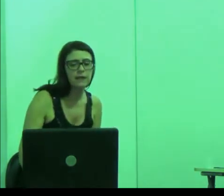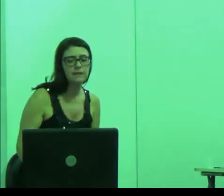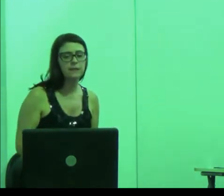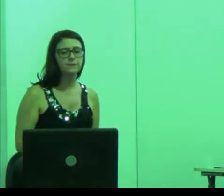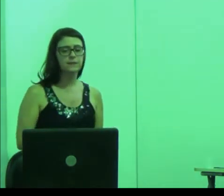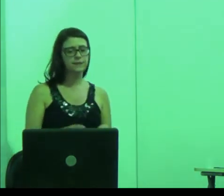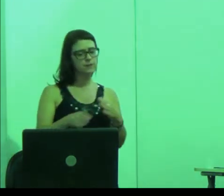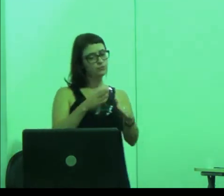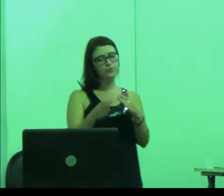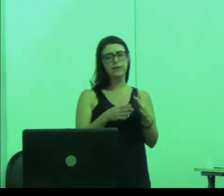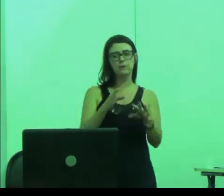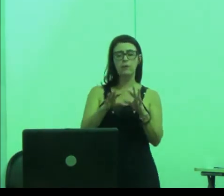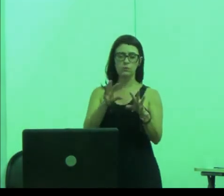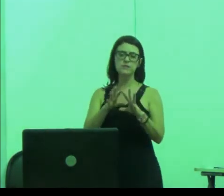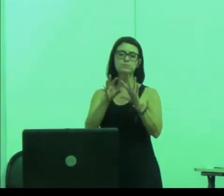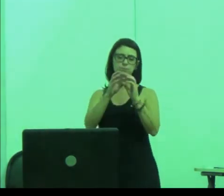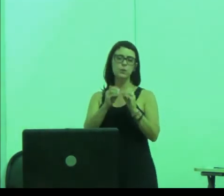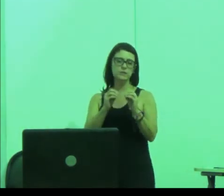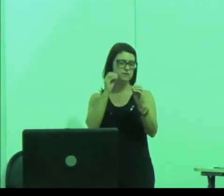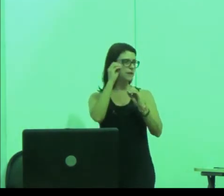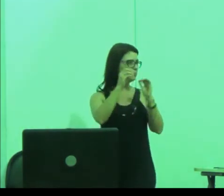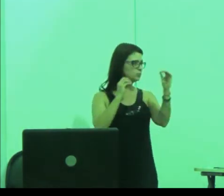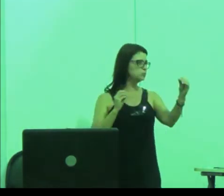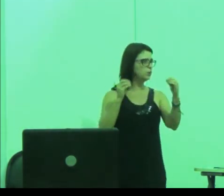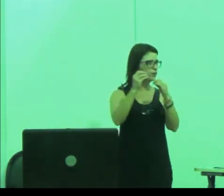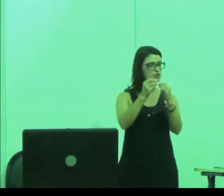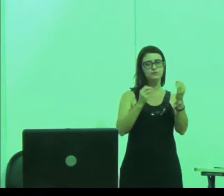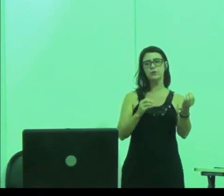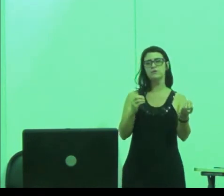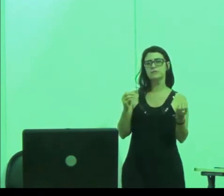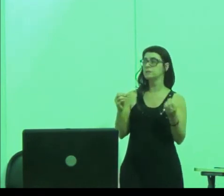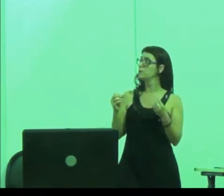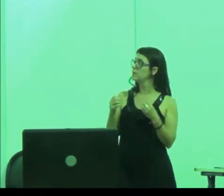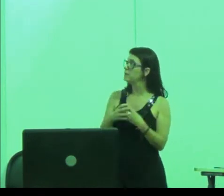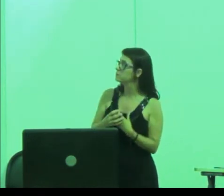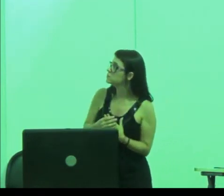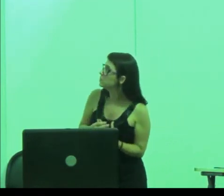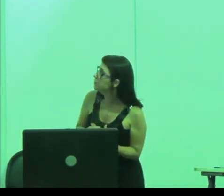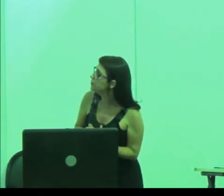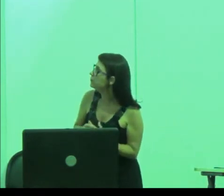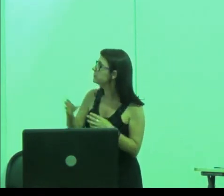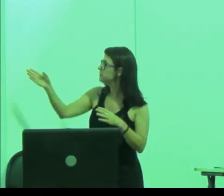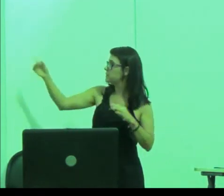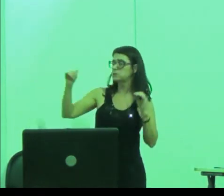né? Aí então fui, eram algumas coisas que ela pontuou e a gente foi conversando. Então a amarelinha sou eu e a outra